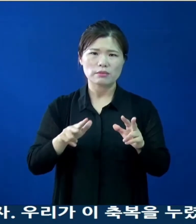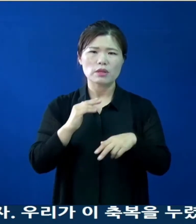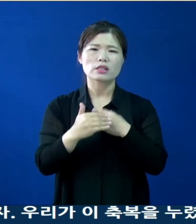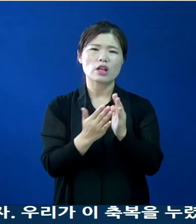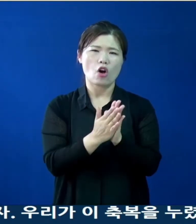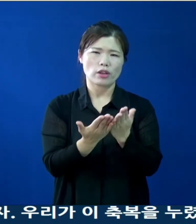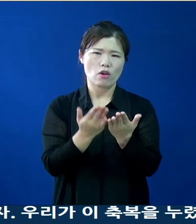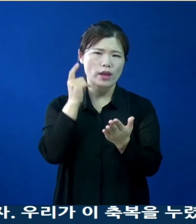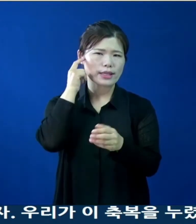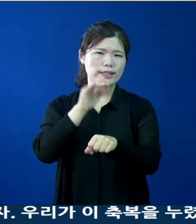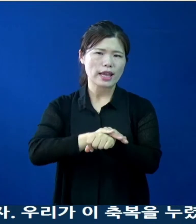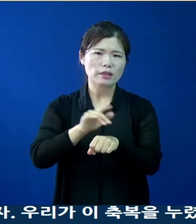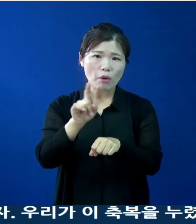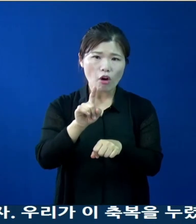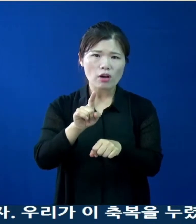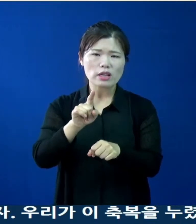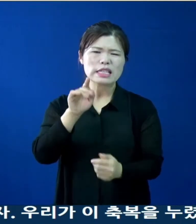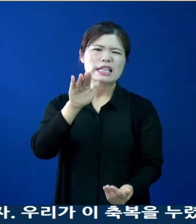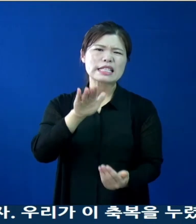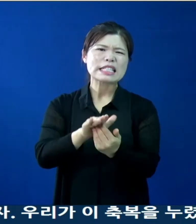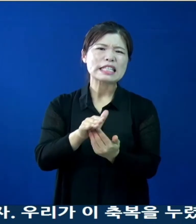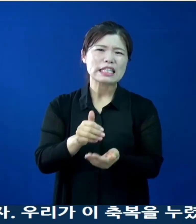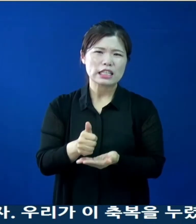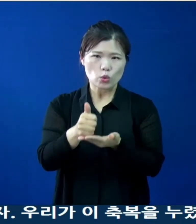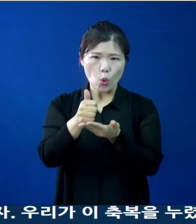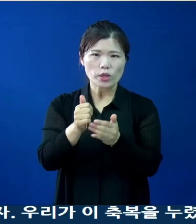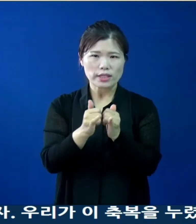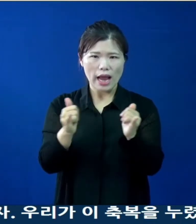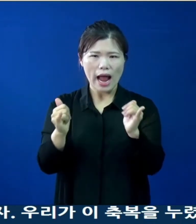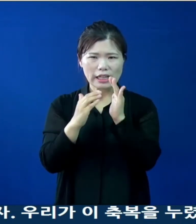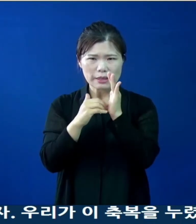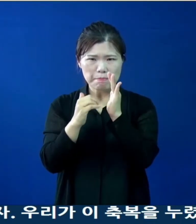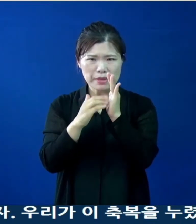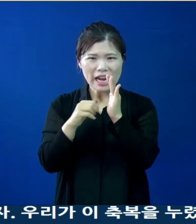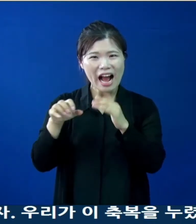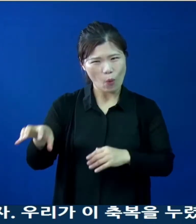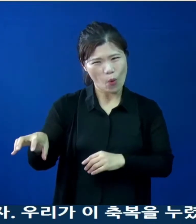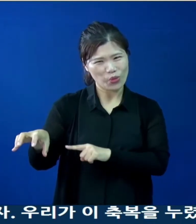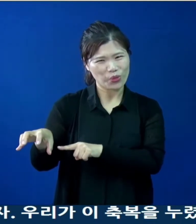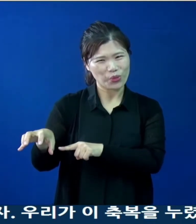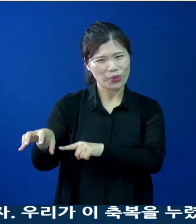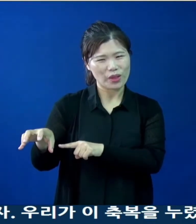지혜는 지존자의 은밀한 곳에 거하라